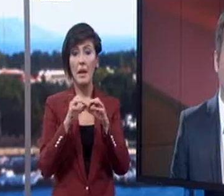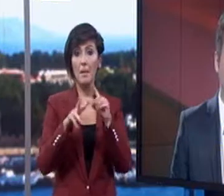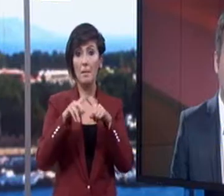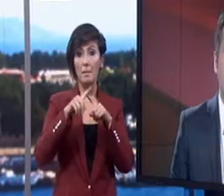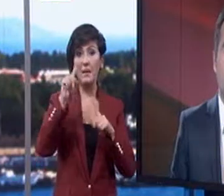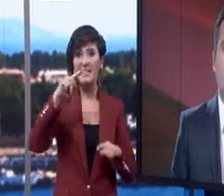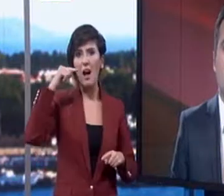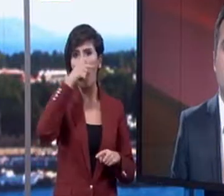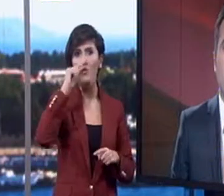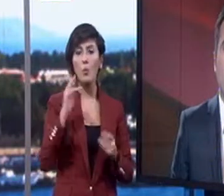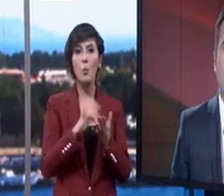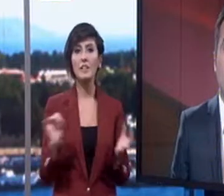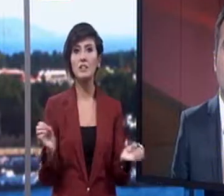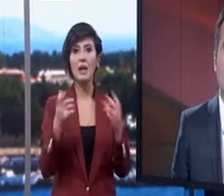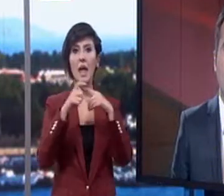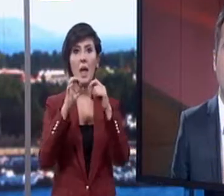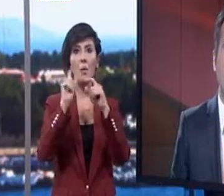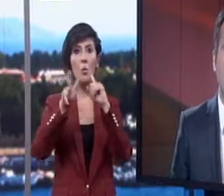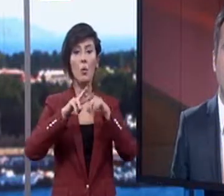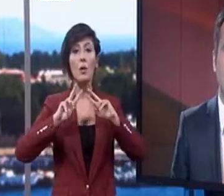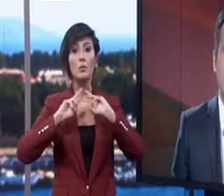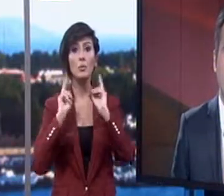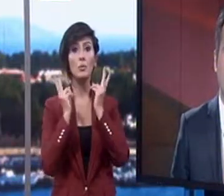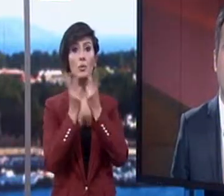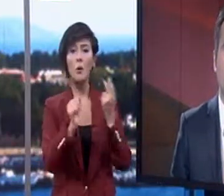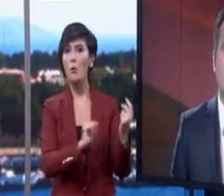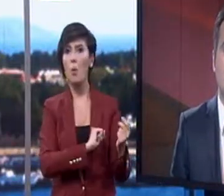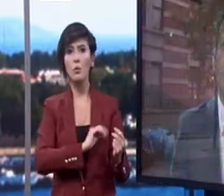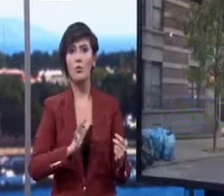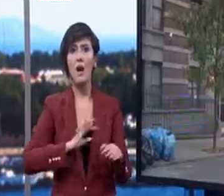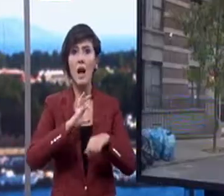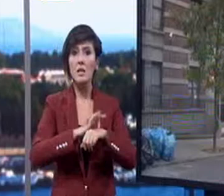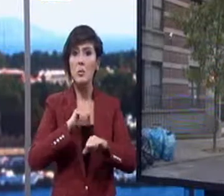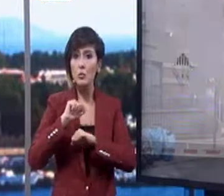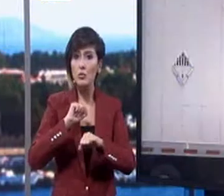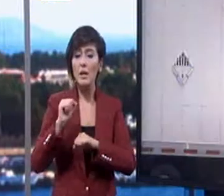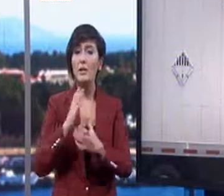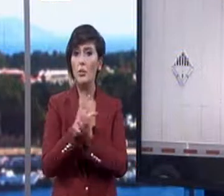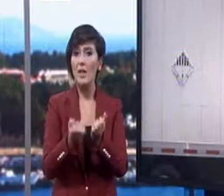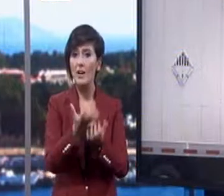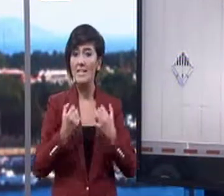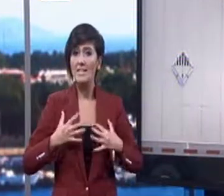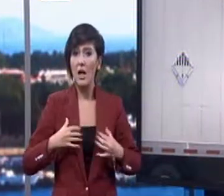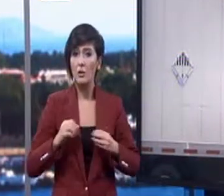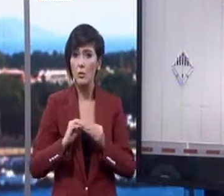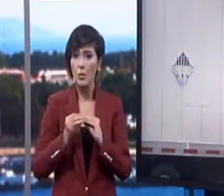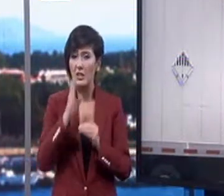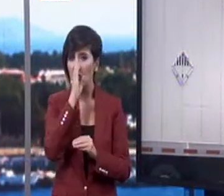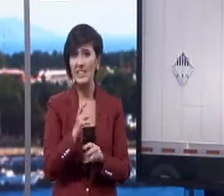Batı Afrika'da ortaya çıkan Ebola tüm dünyada korkuya sebep oluyor. Hastalıkla mücadelede görev alan sağlık görevlileri ise ciddi risk